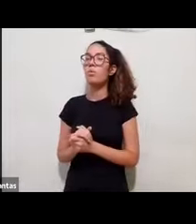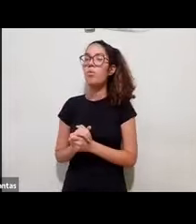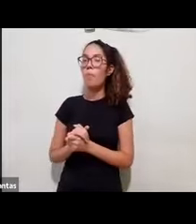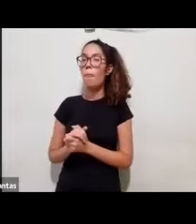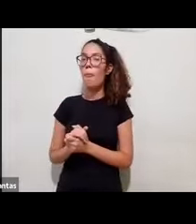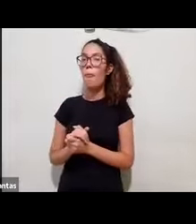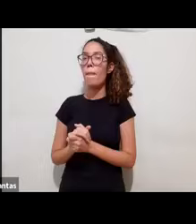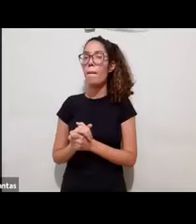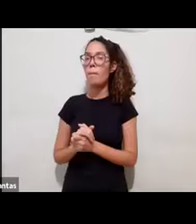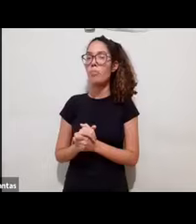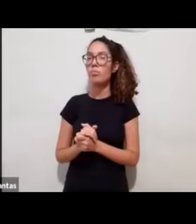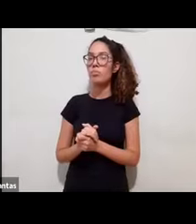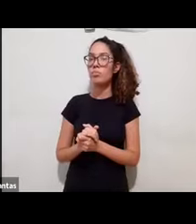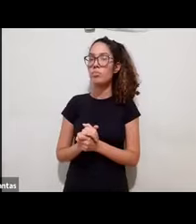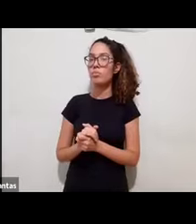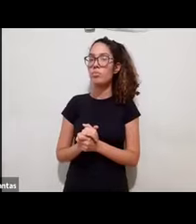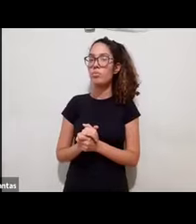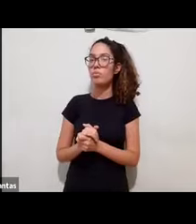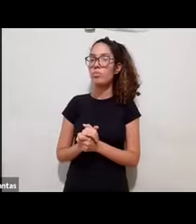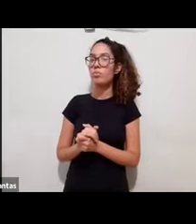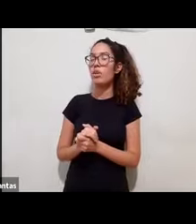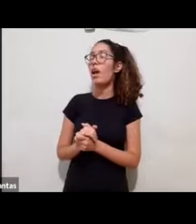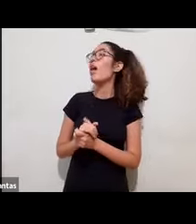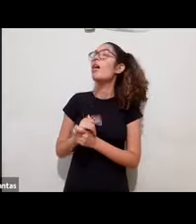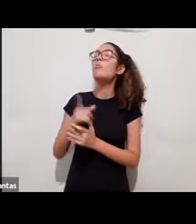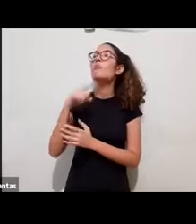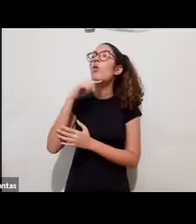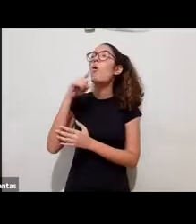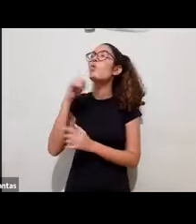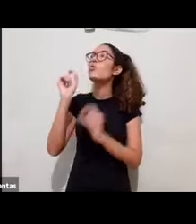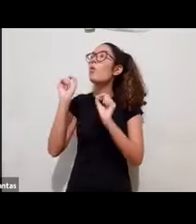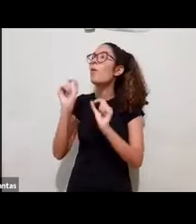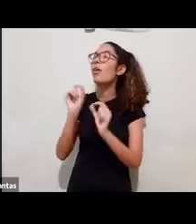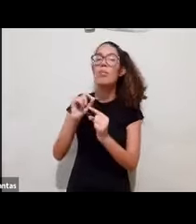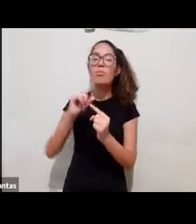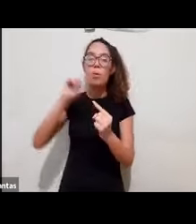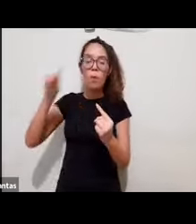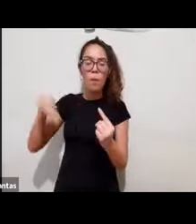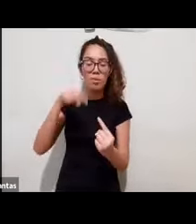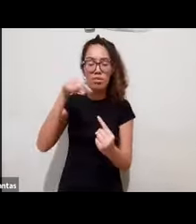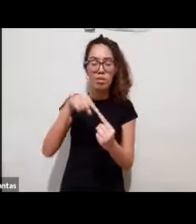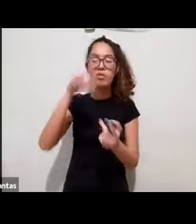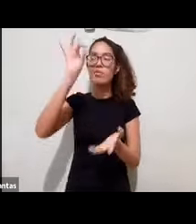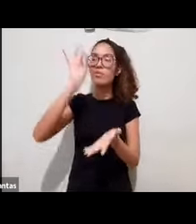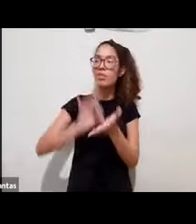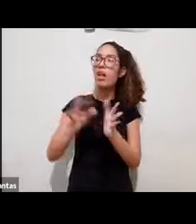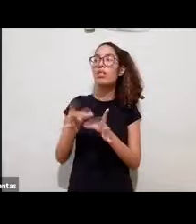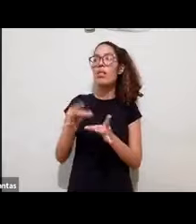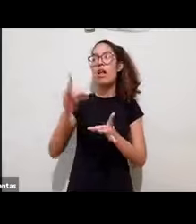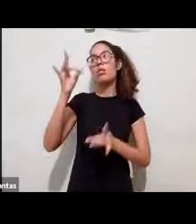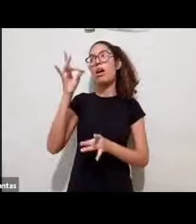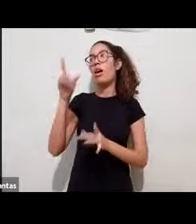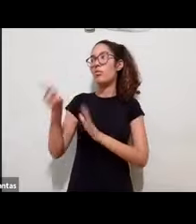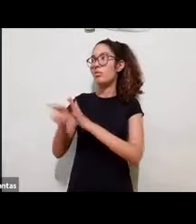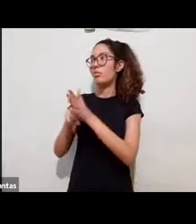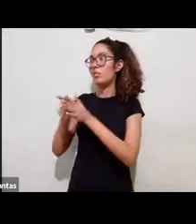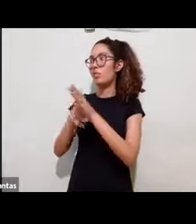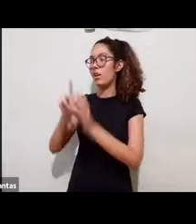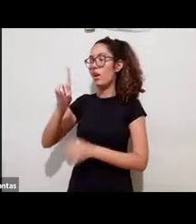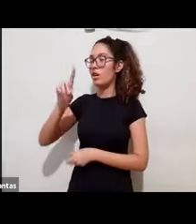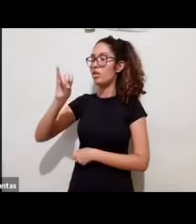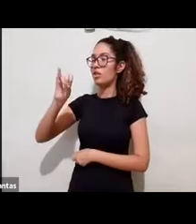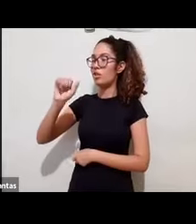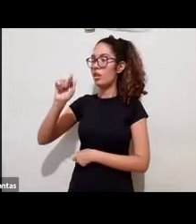um levantamento de diagnóstico de Fortaleza em relação à política de saúde mental e percebemos